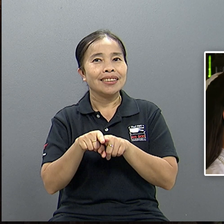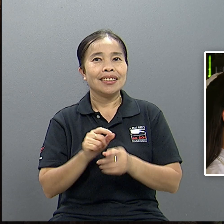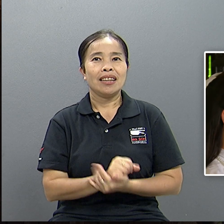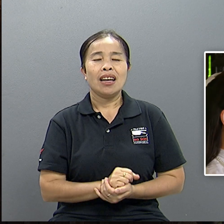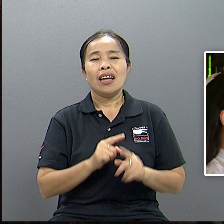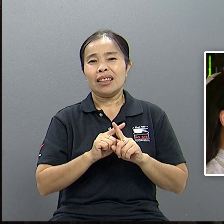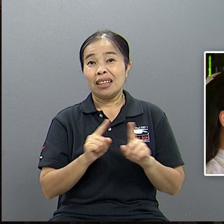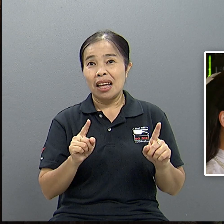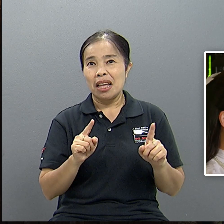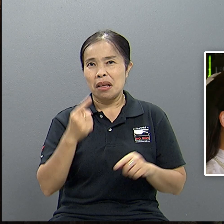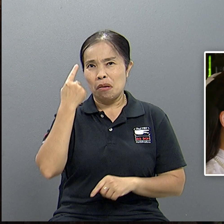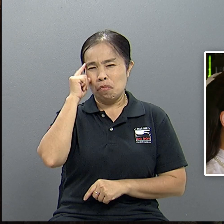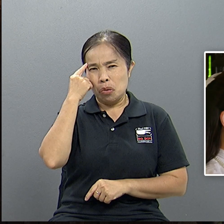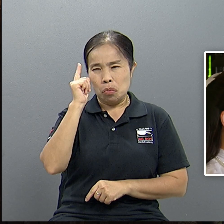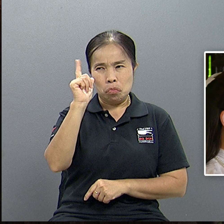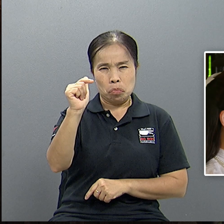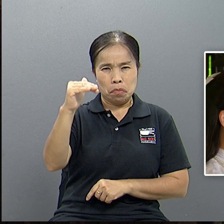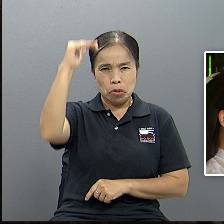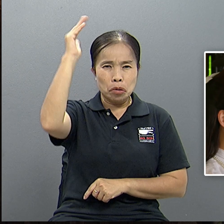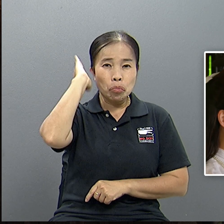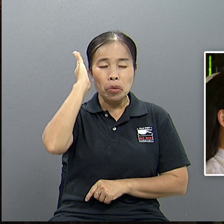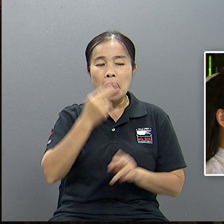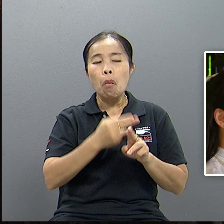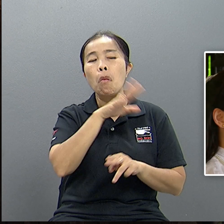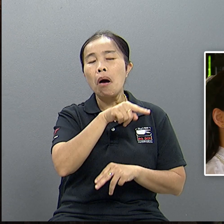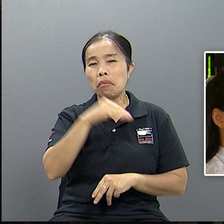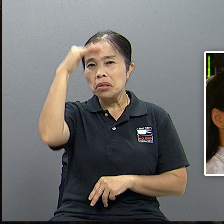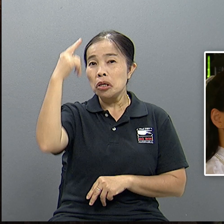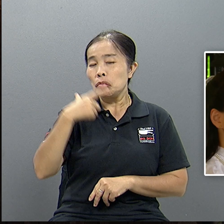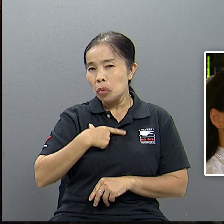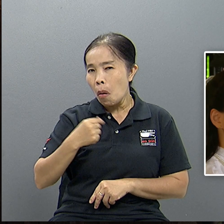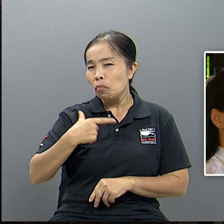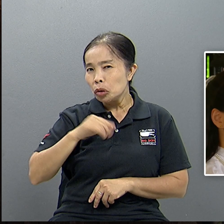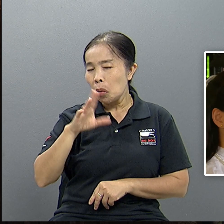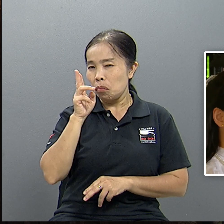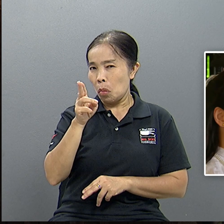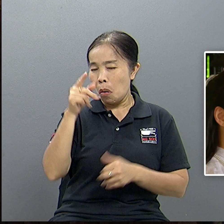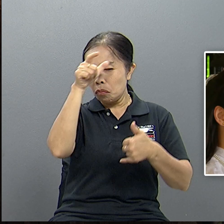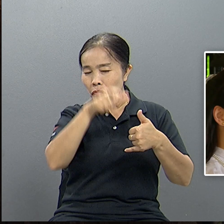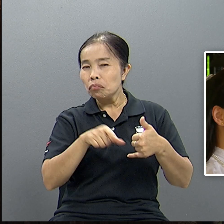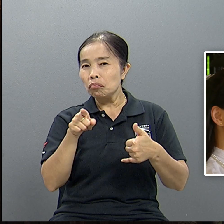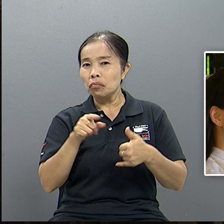แต่ว่าก็ขึ้นอยู่ที่ว่าพี่ชายของเราเนี่ยจะชอบพอเขาไหม